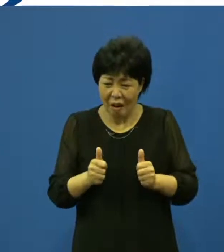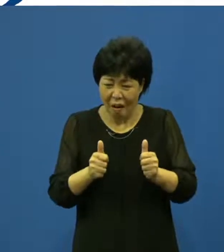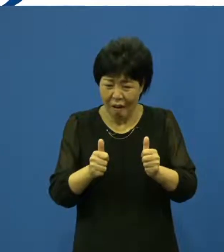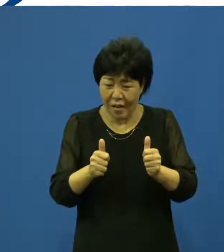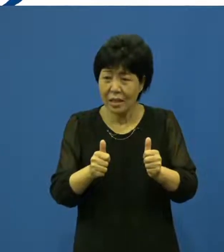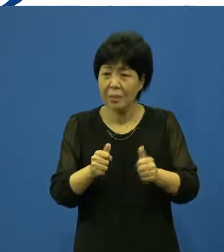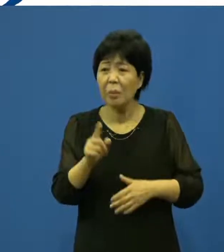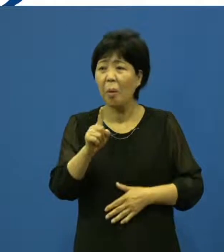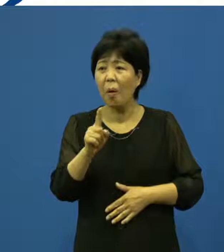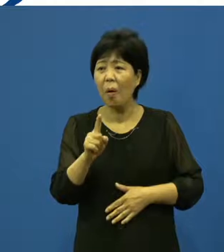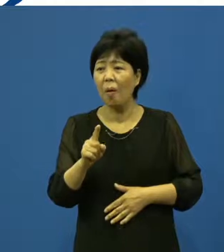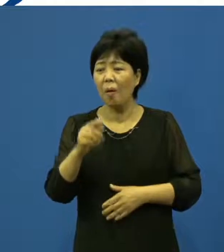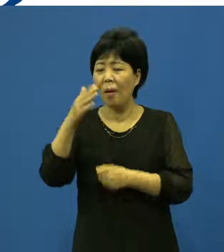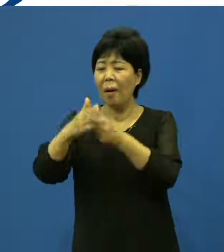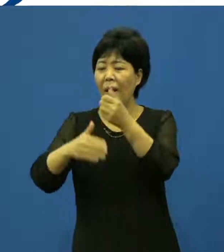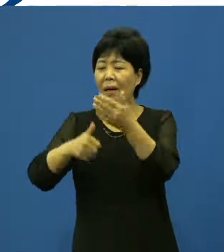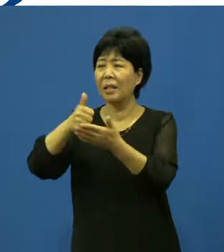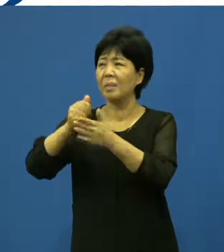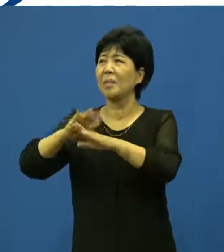큰 아들의 분노를 보십시오.